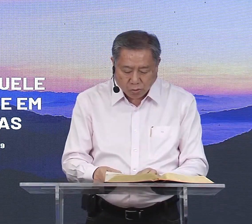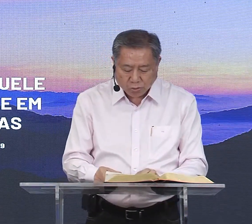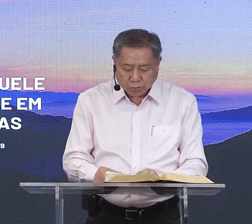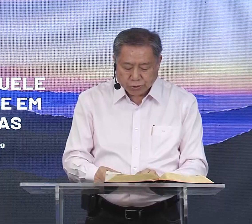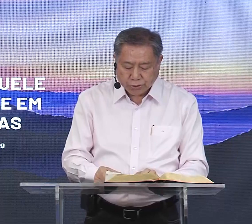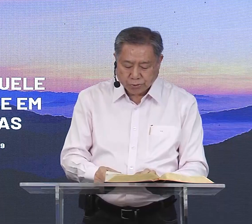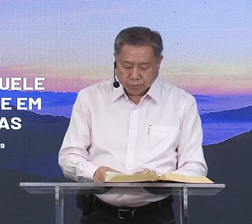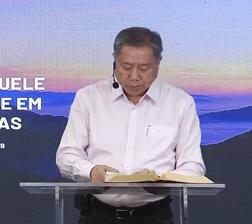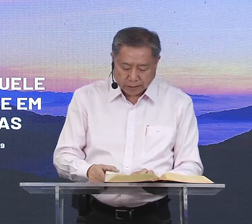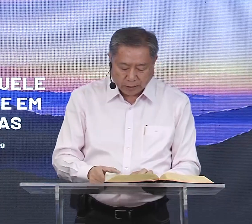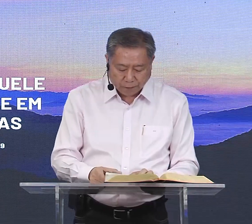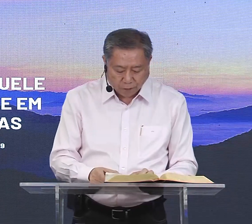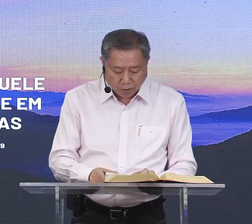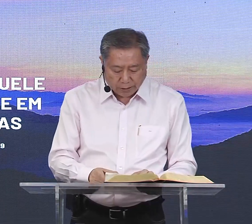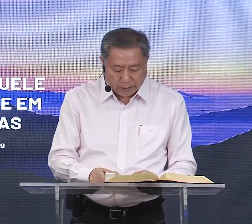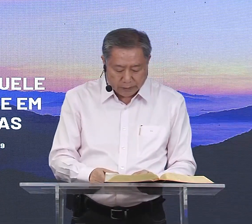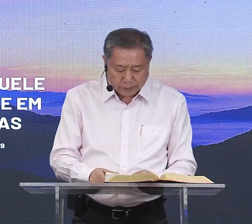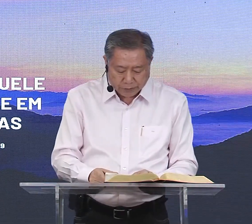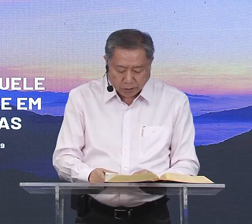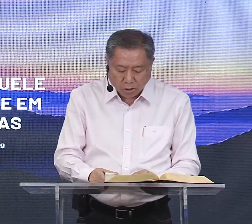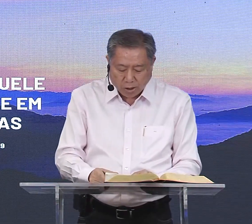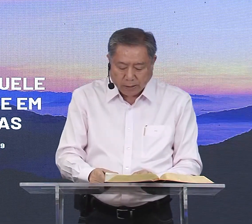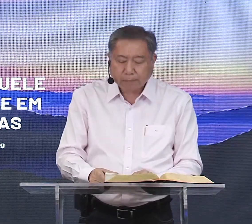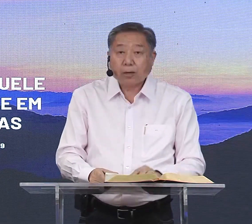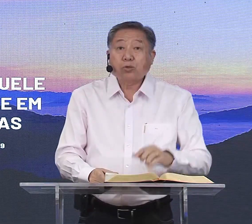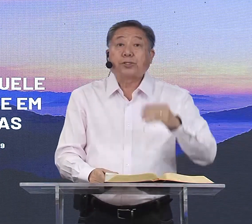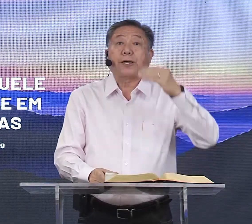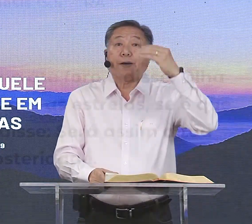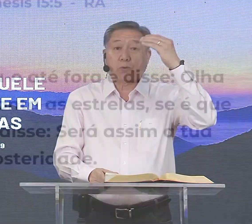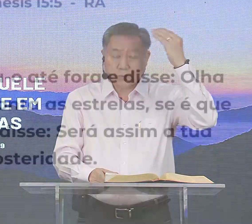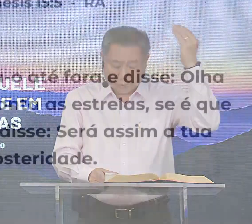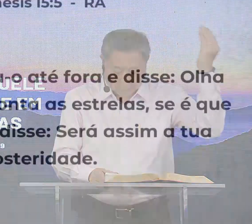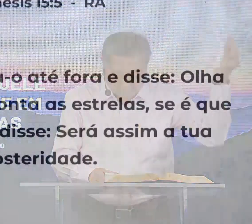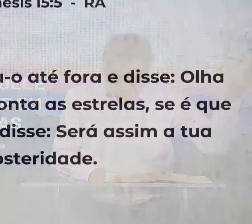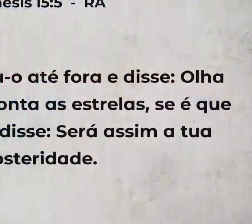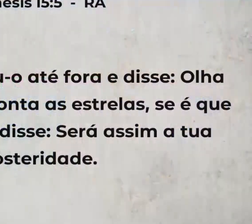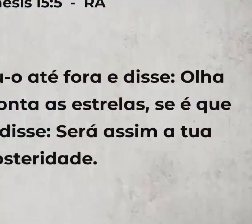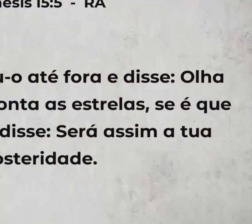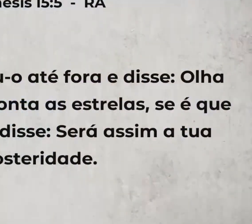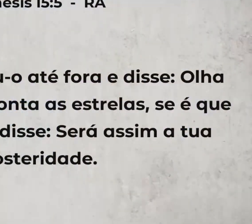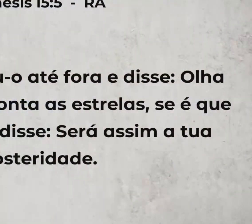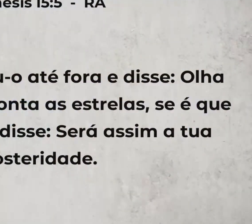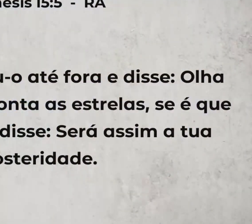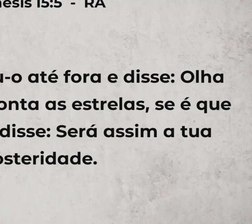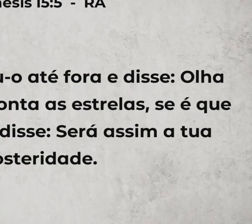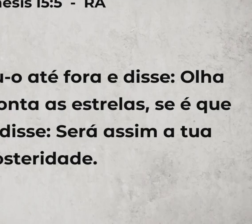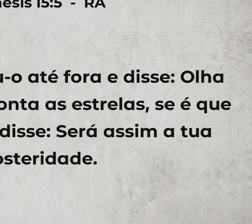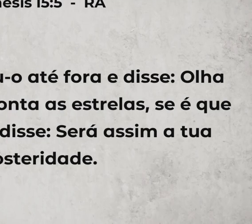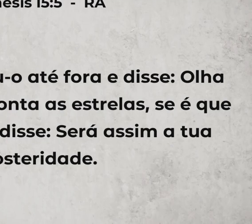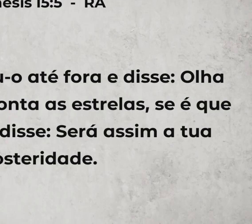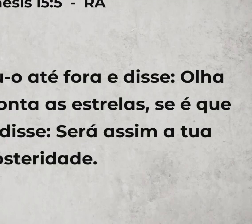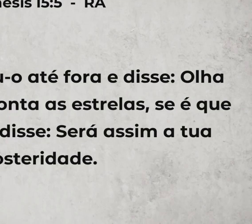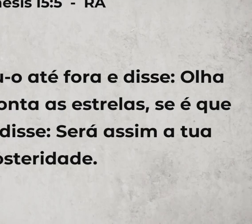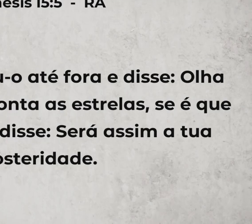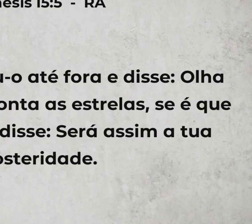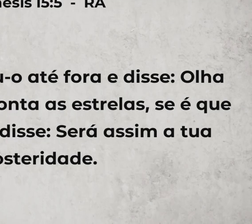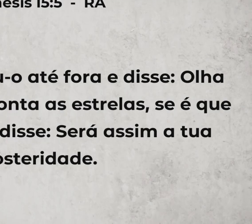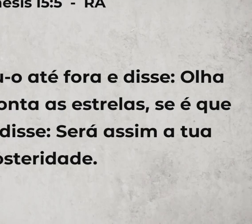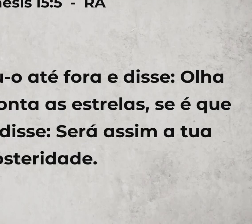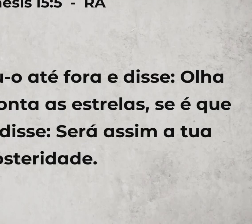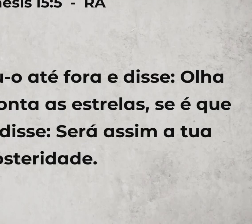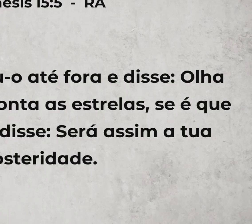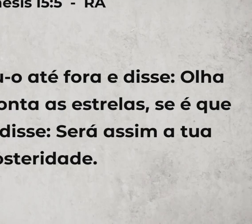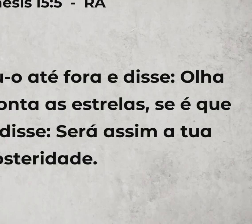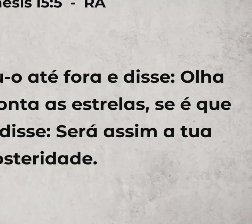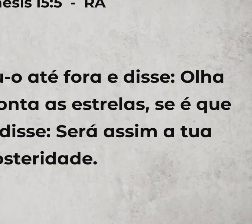Então conduziu-o até fora e disse: olha para os céus e conta as estrelas, se